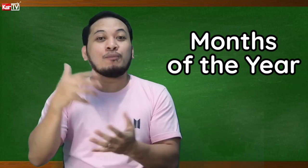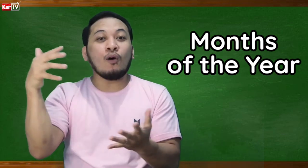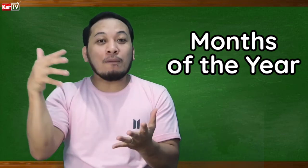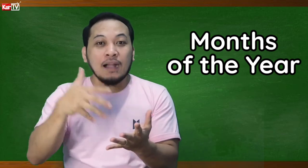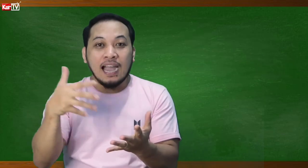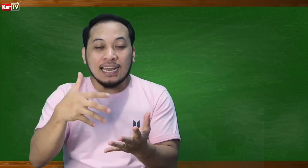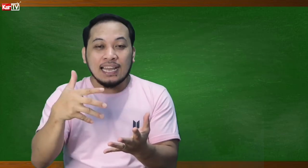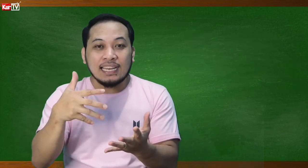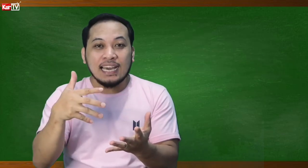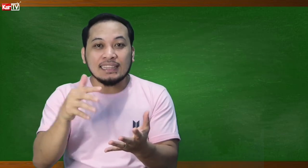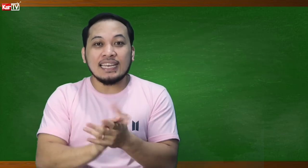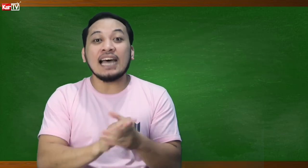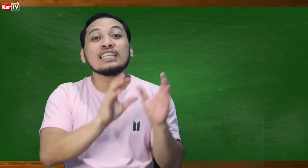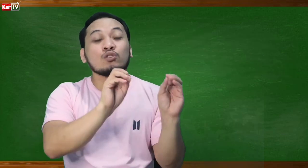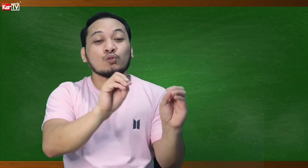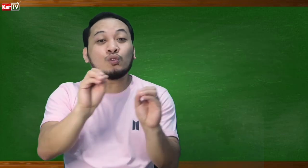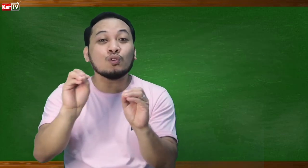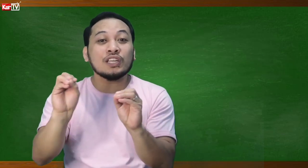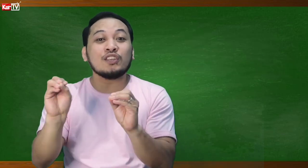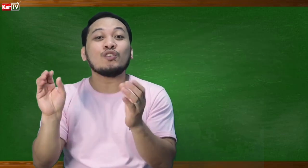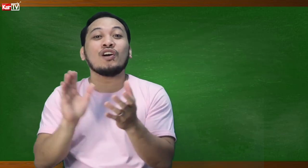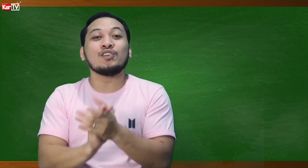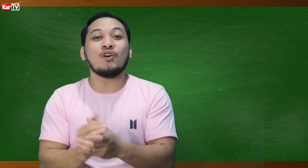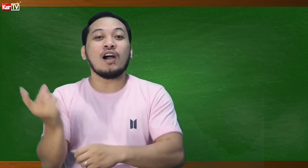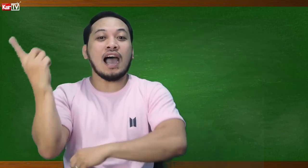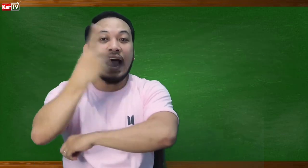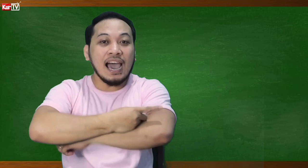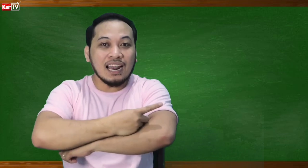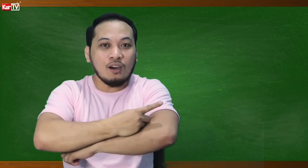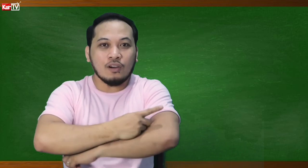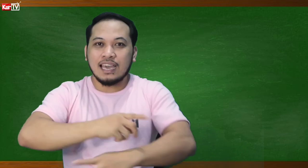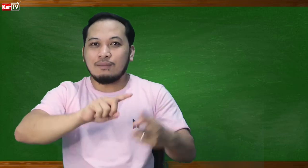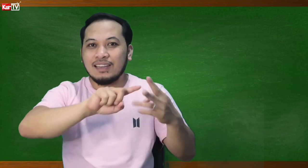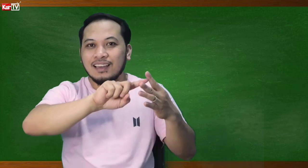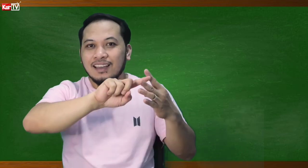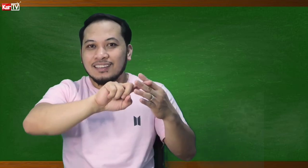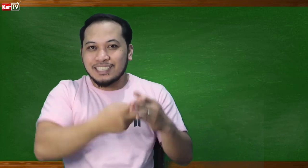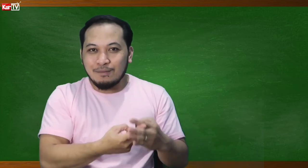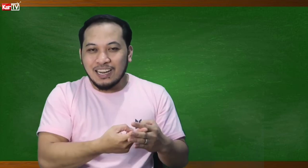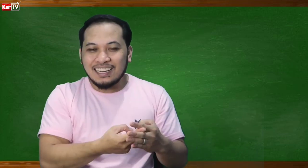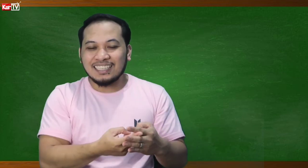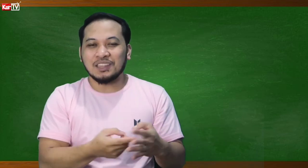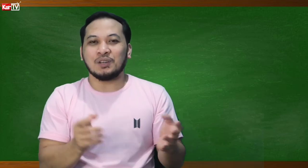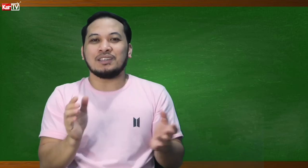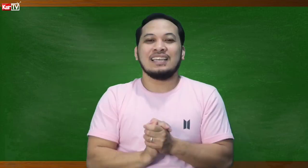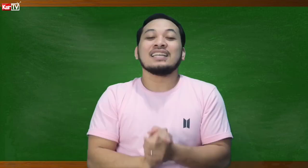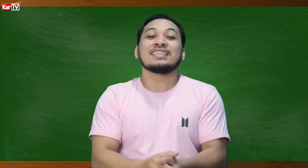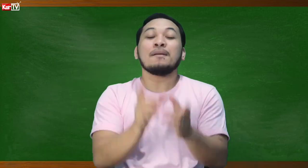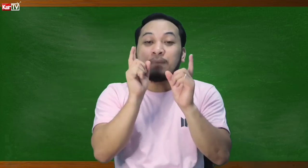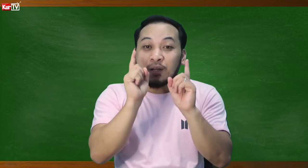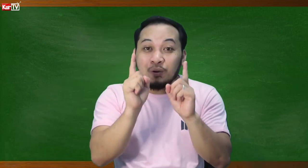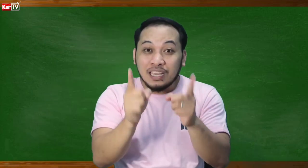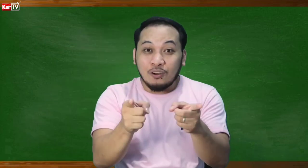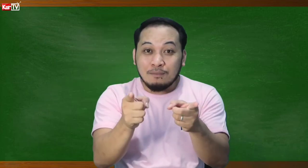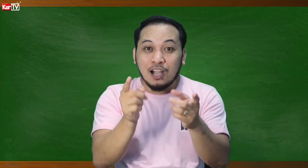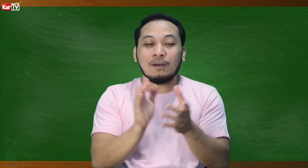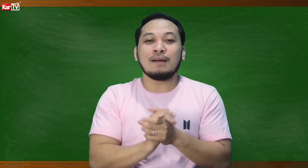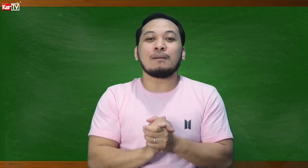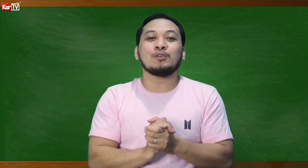ang pag-aaralan natin at ituturo ko sa inyo ngayong araw. Kaya naman, simulan natin ito. Siyempre, kung ikaw ay bago pa lamang po